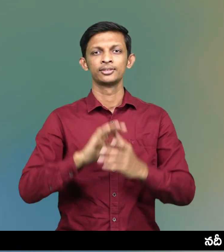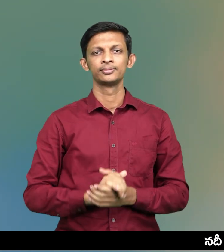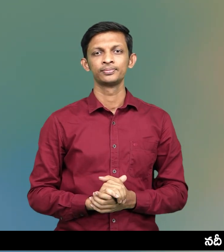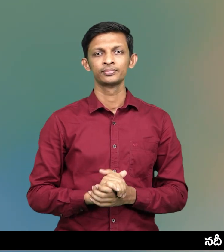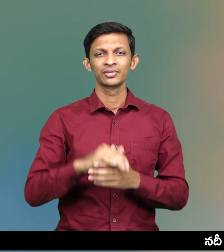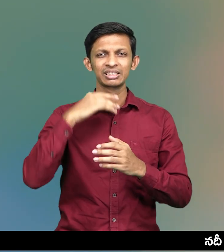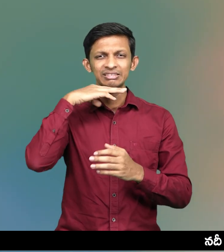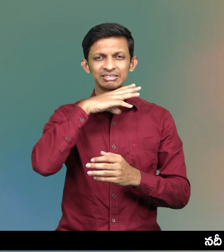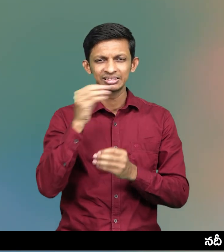నదీ కాలుష్యం అంటారు.